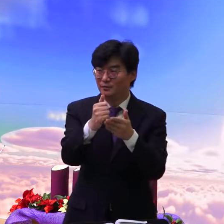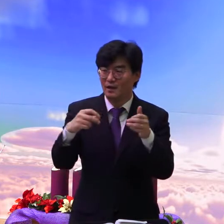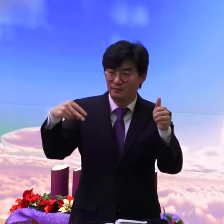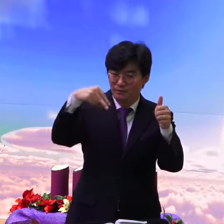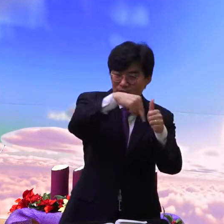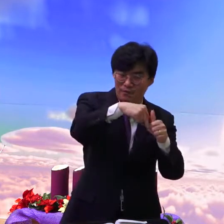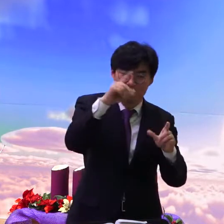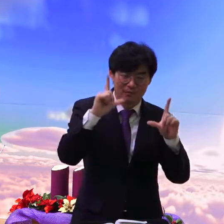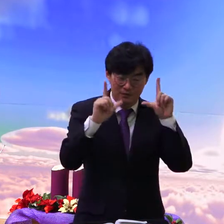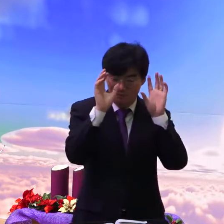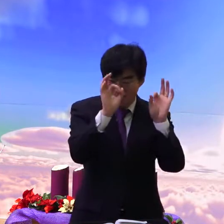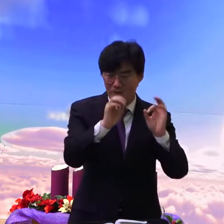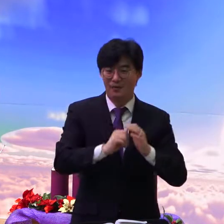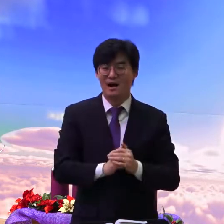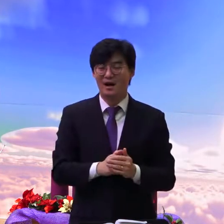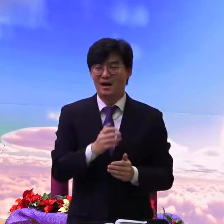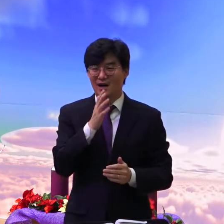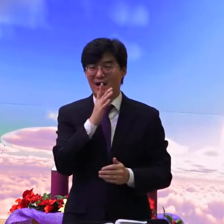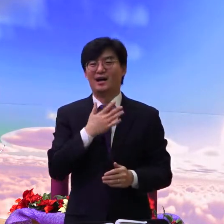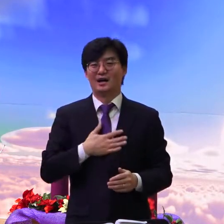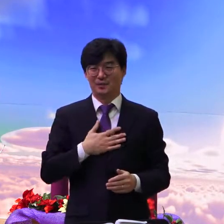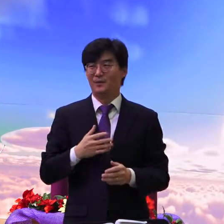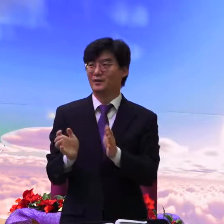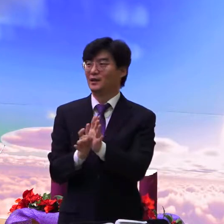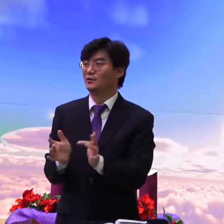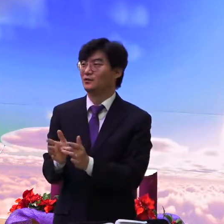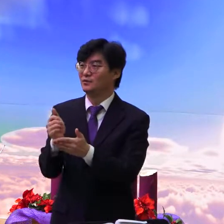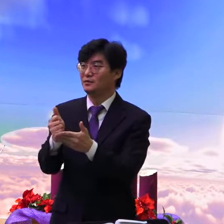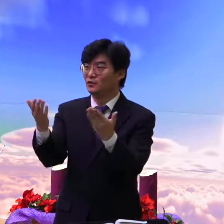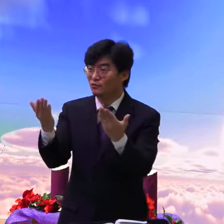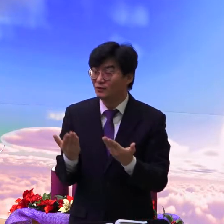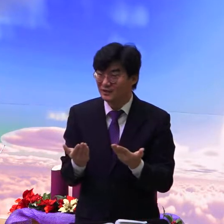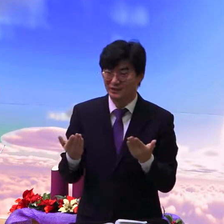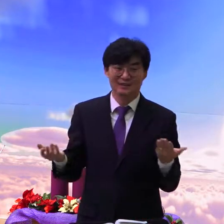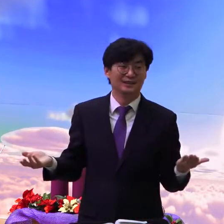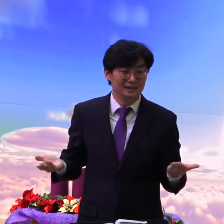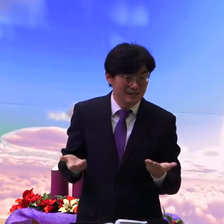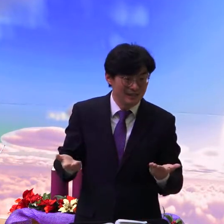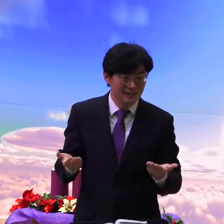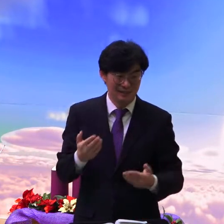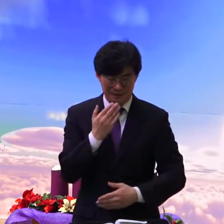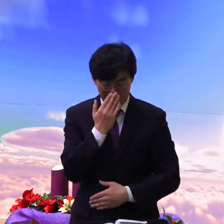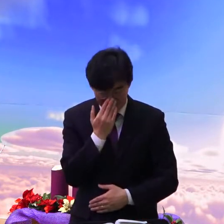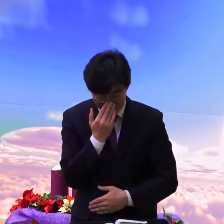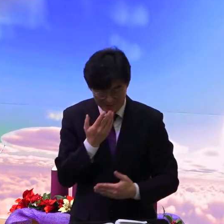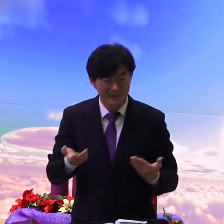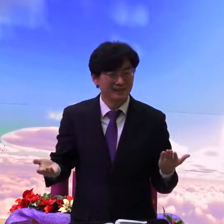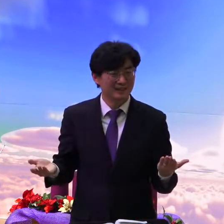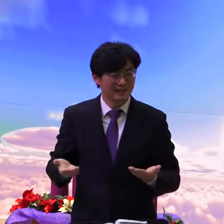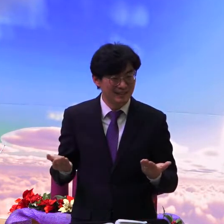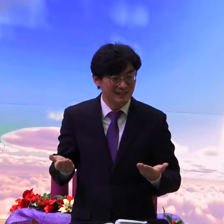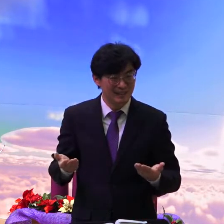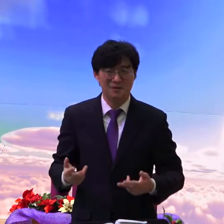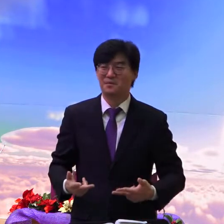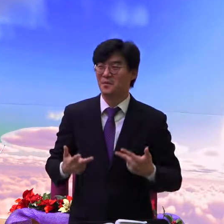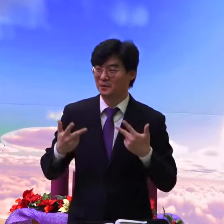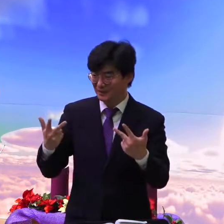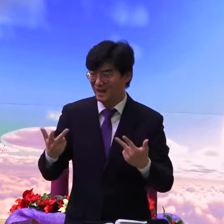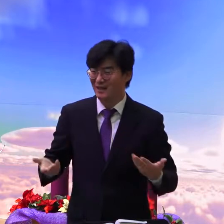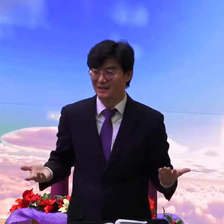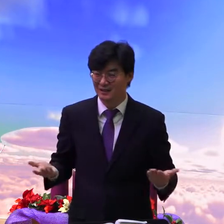맡겨주신, 여러분에게 주신 그 일들, 앞으로 맡겨주실 그 일들을 묵묵히 감당해 낼 수 있기를 바랍니다.